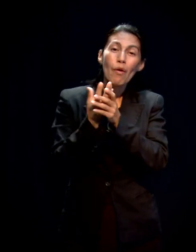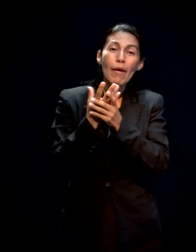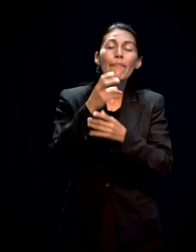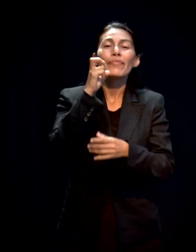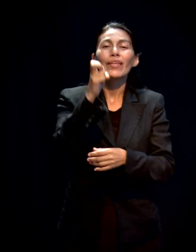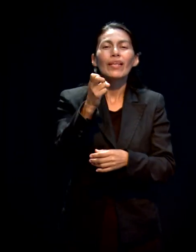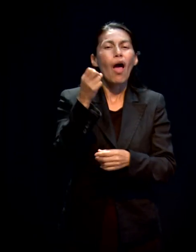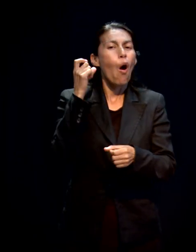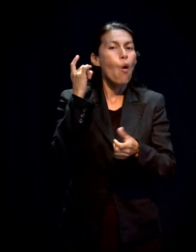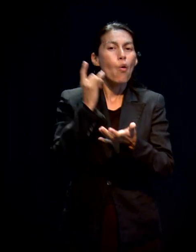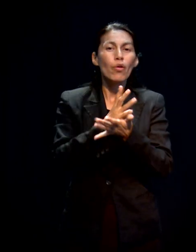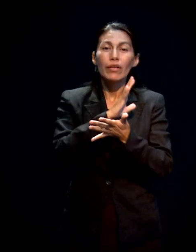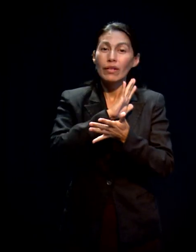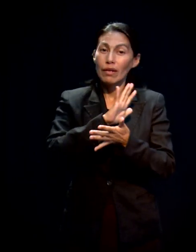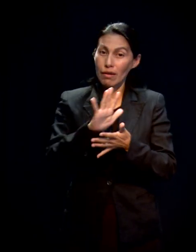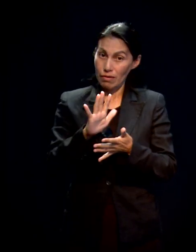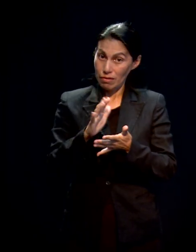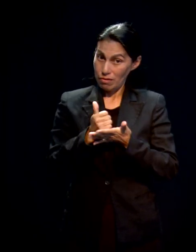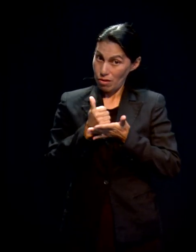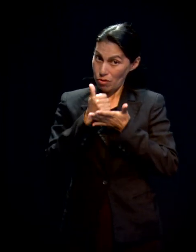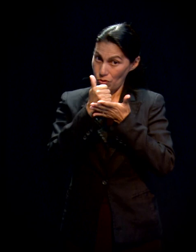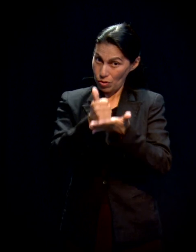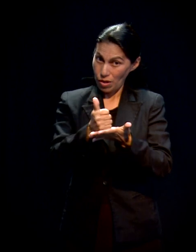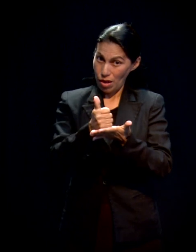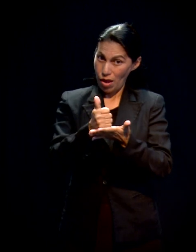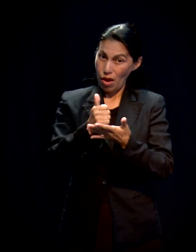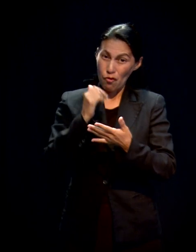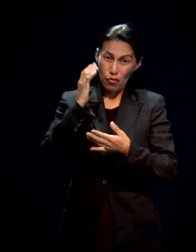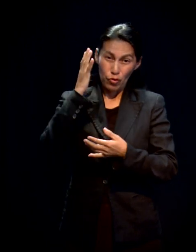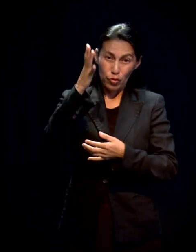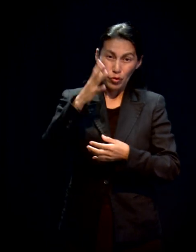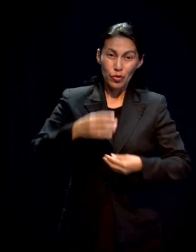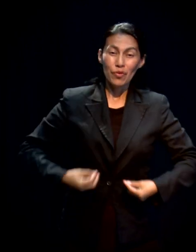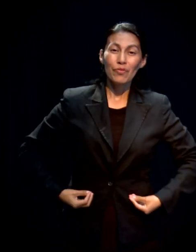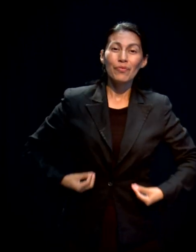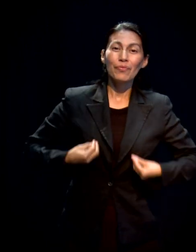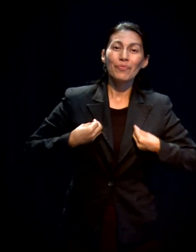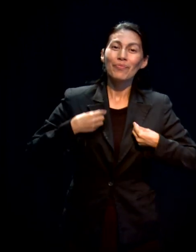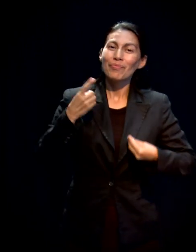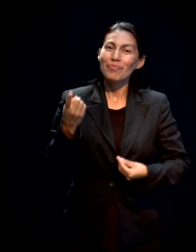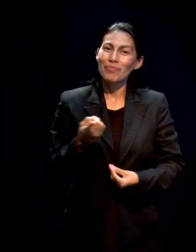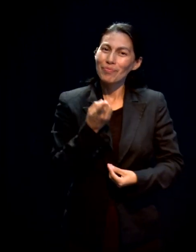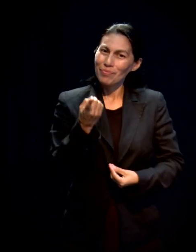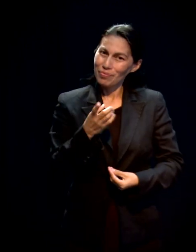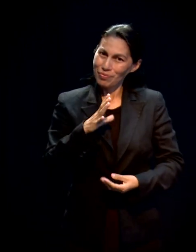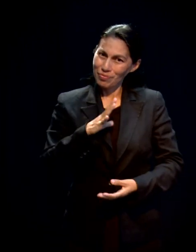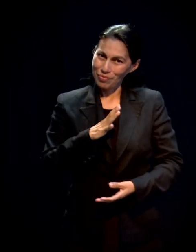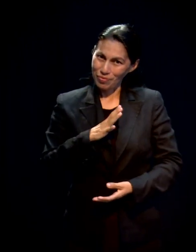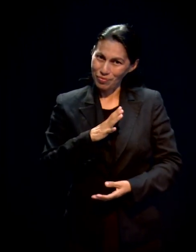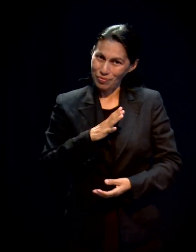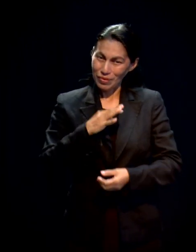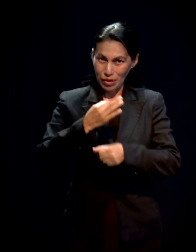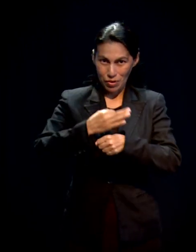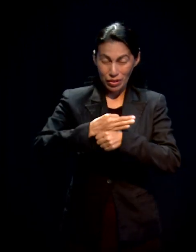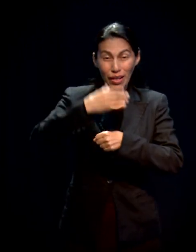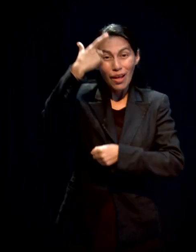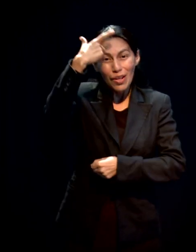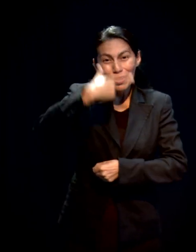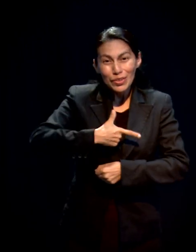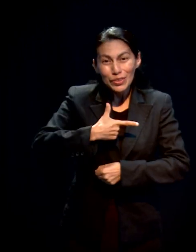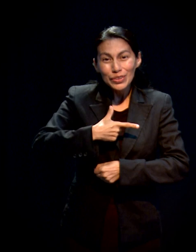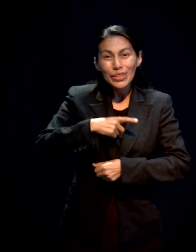que te capacitará para tener vida eterna esta noche